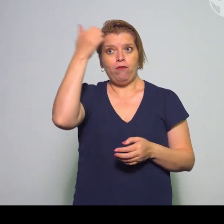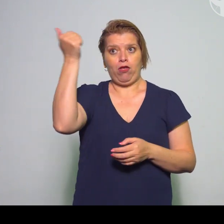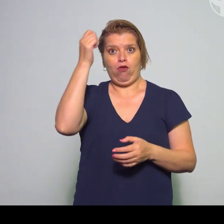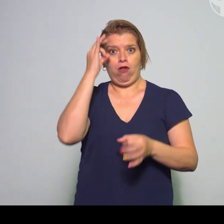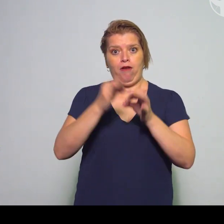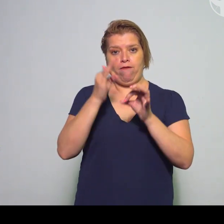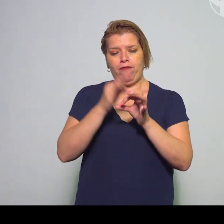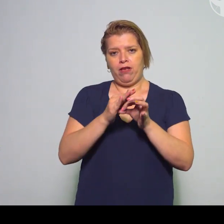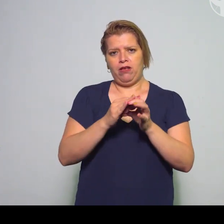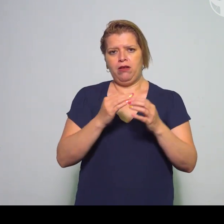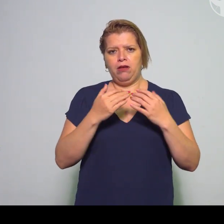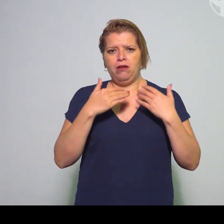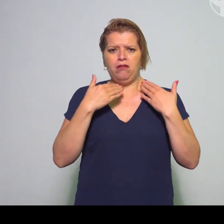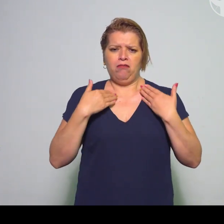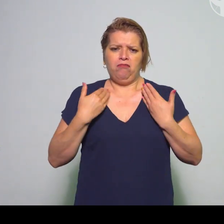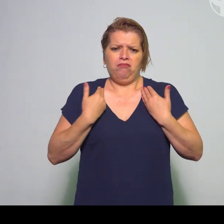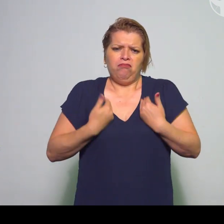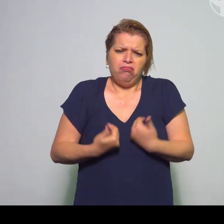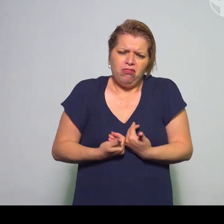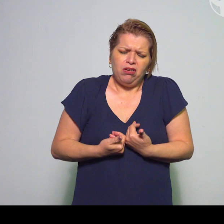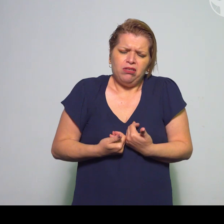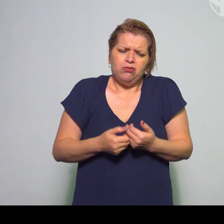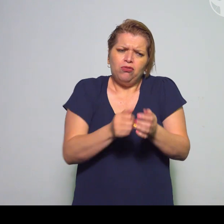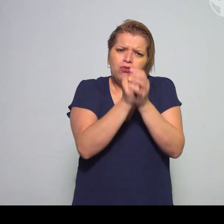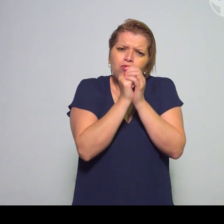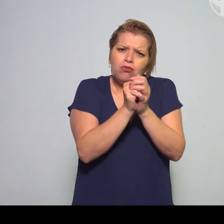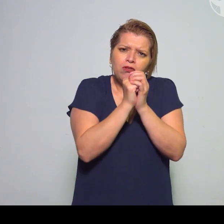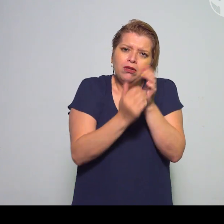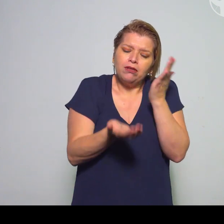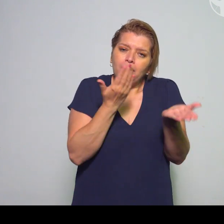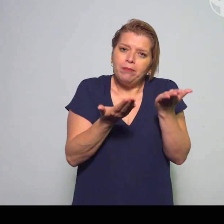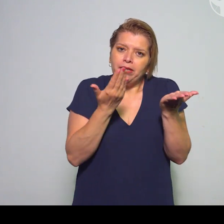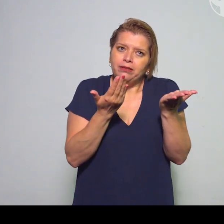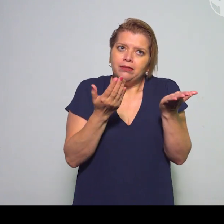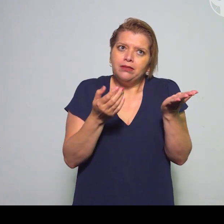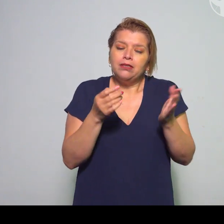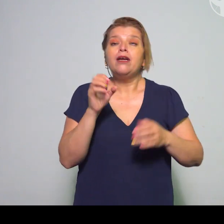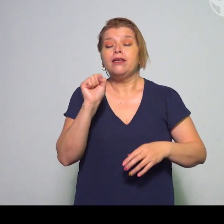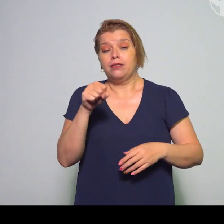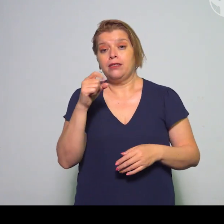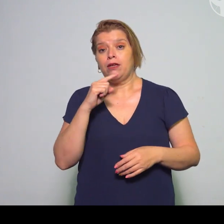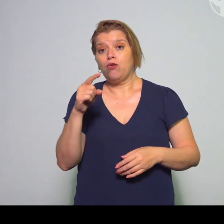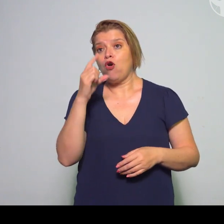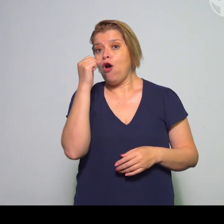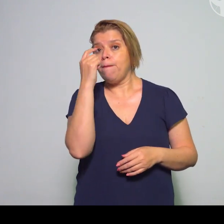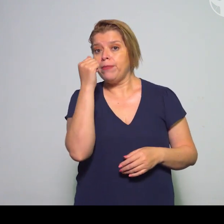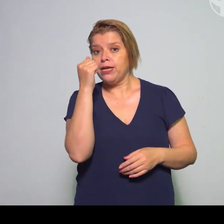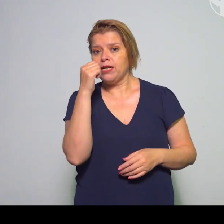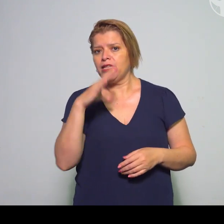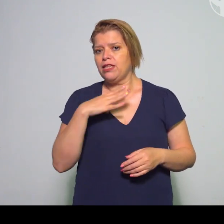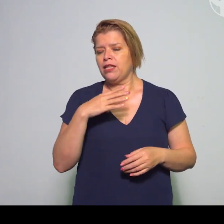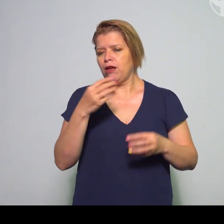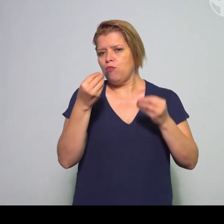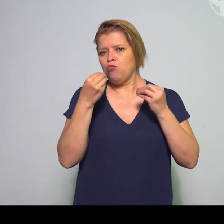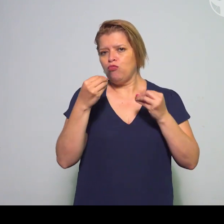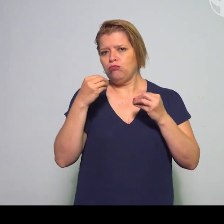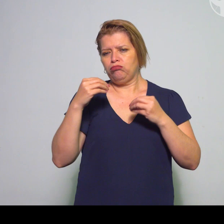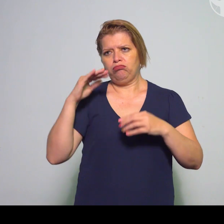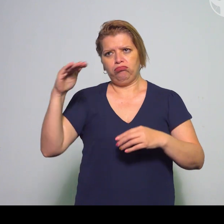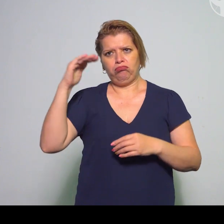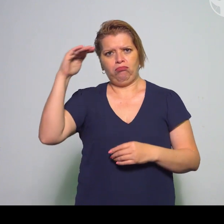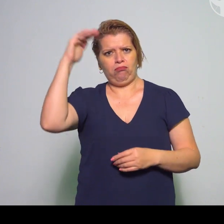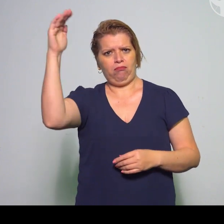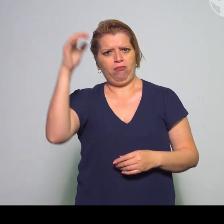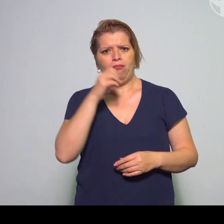su fe, se cansó de orar, como posiblemente tú te has cansado de orar. Ya era un hombre entrado en años, como te dije,